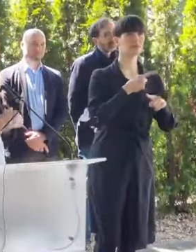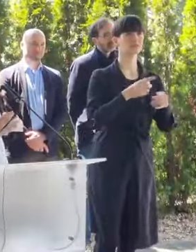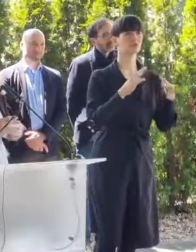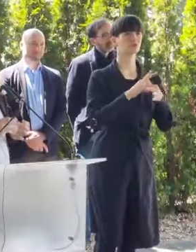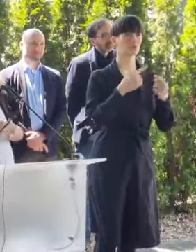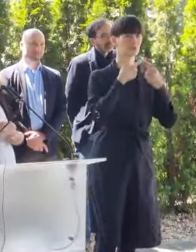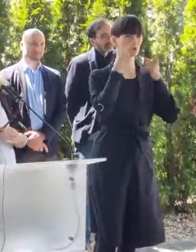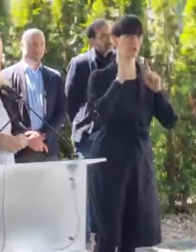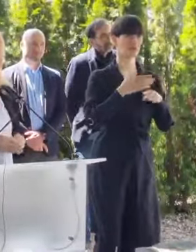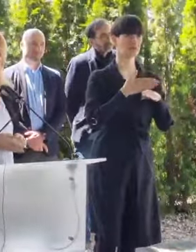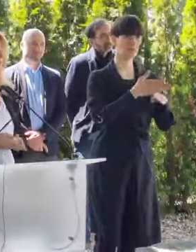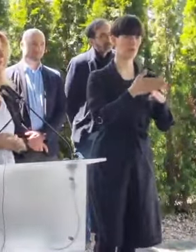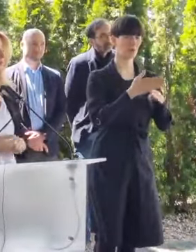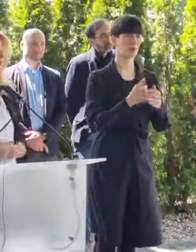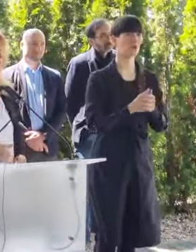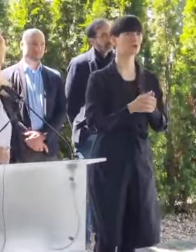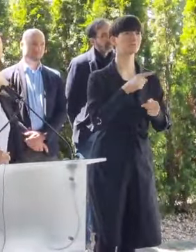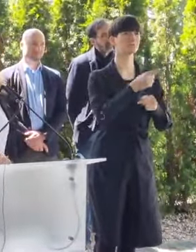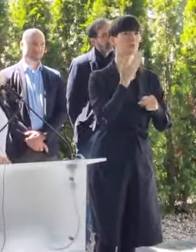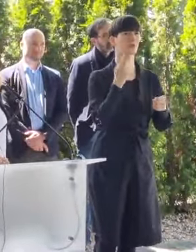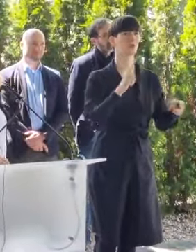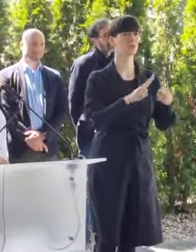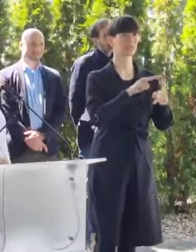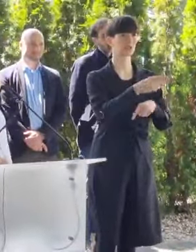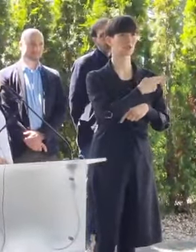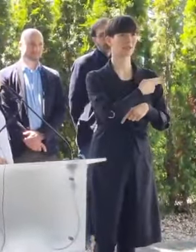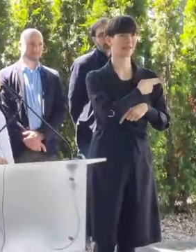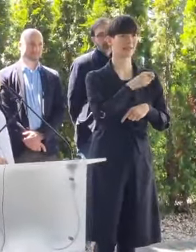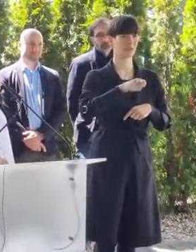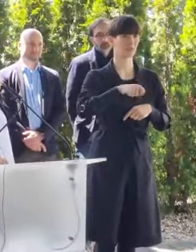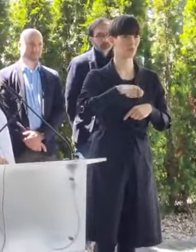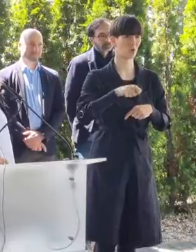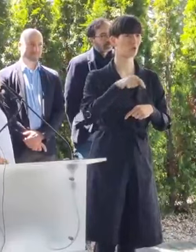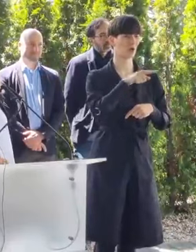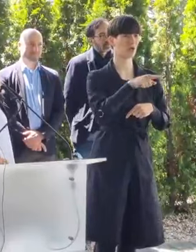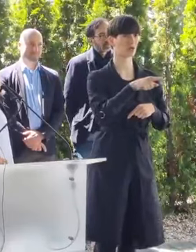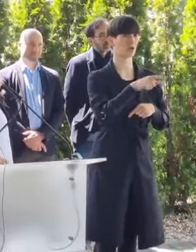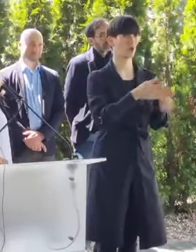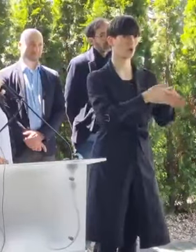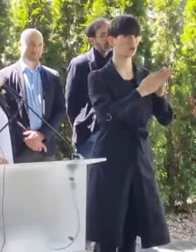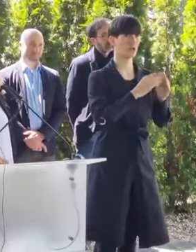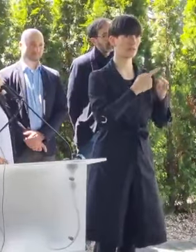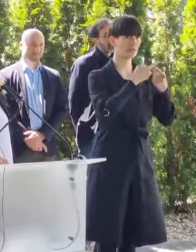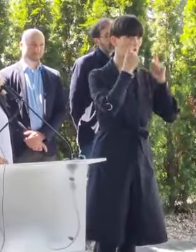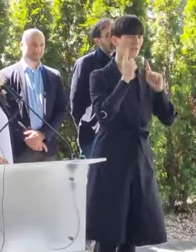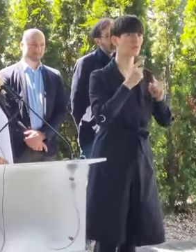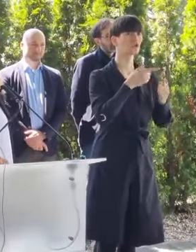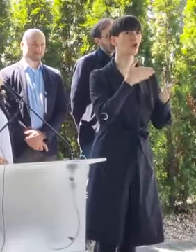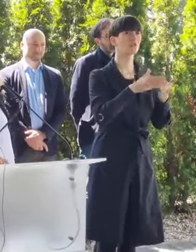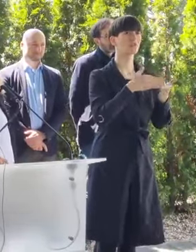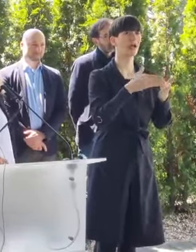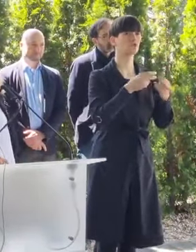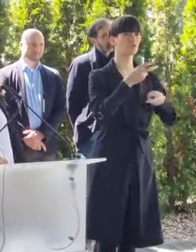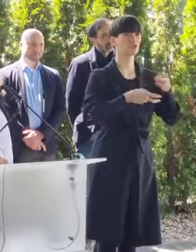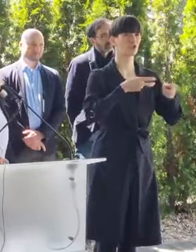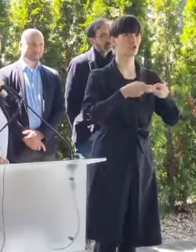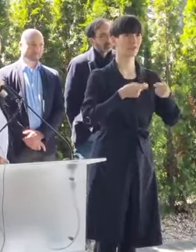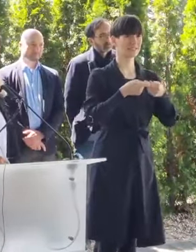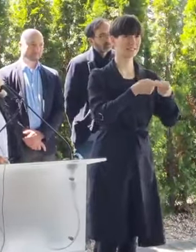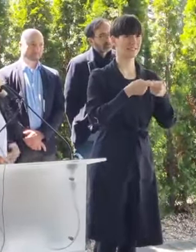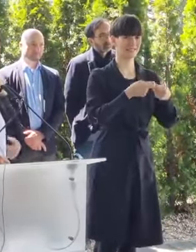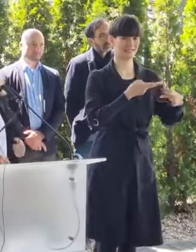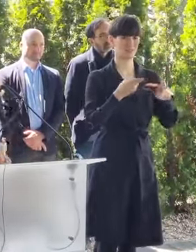pomoc. Jednak vy ste sa stretli s generálnym prokurátorom, ktorý žiada Slovensko o poslanie ďalšieho vyšetrovacieho tímu. Potom ste boli na